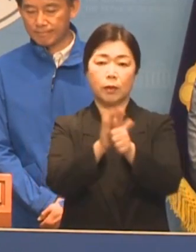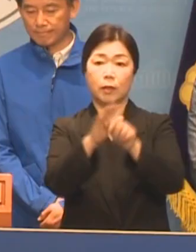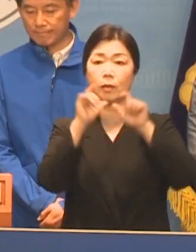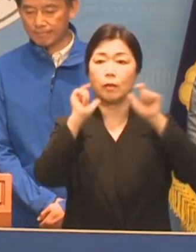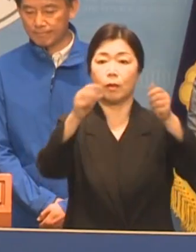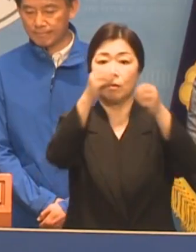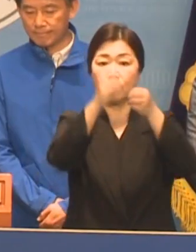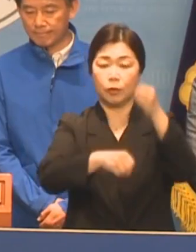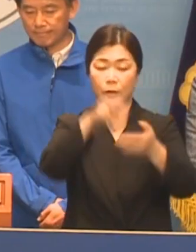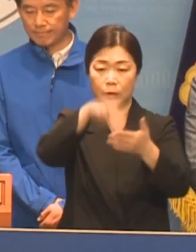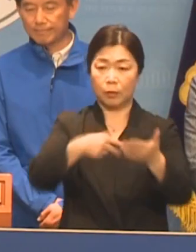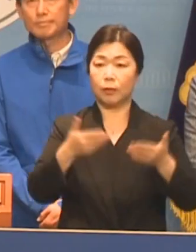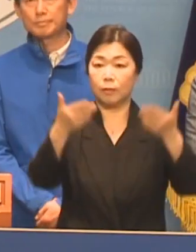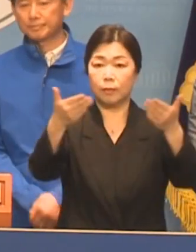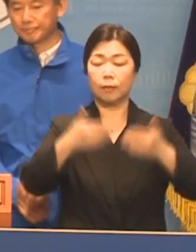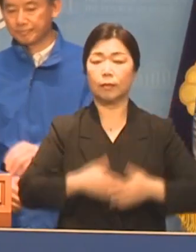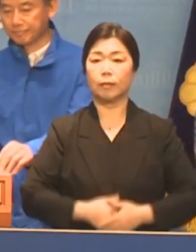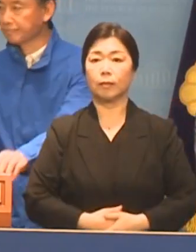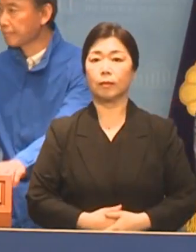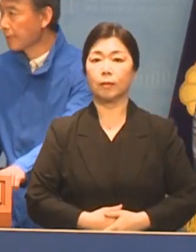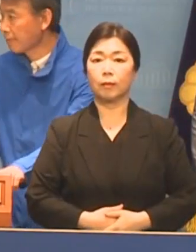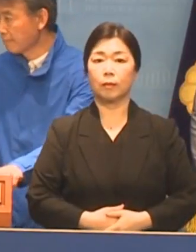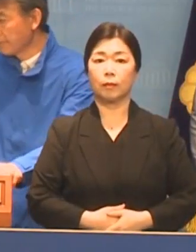지지선언문을 낭독하겠습니다.